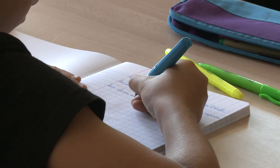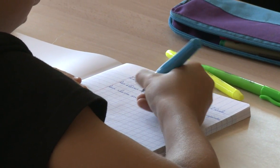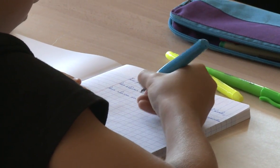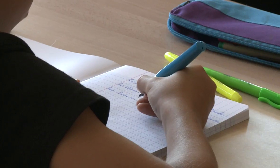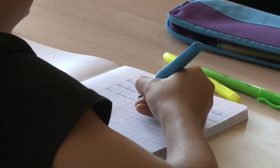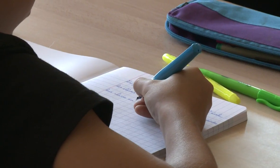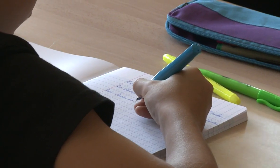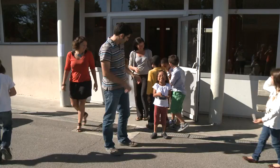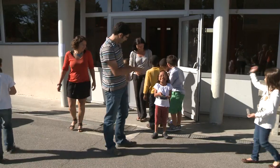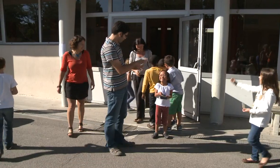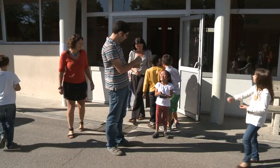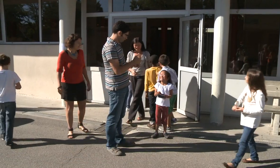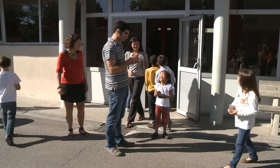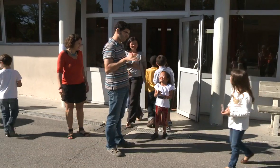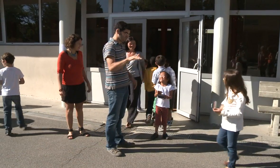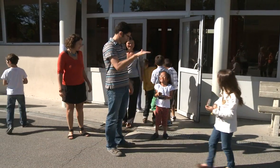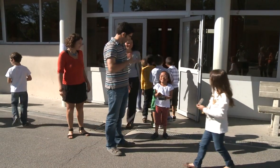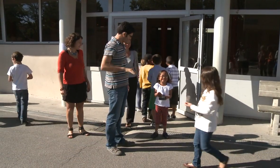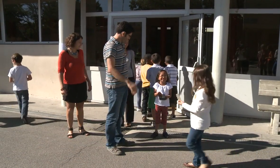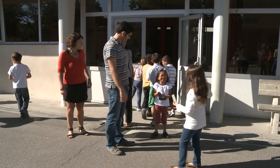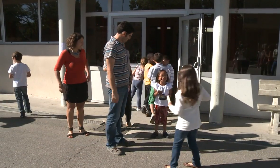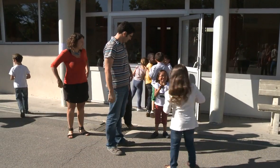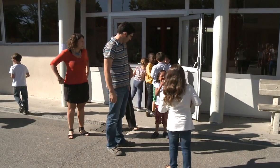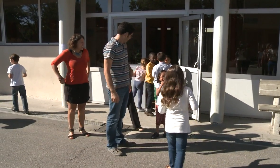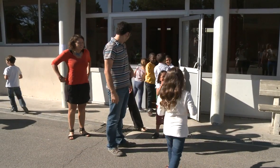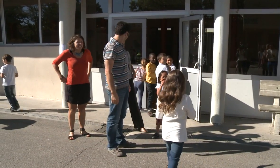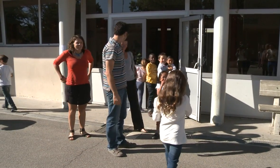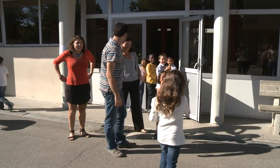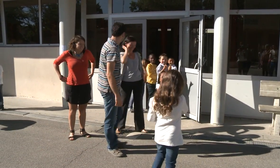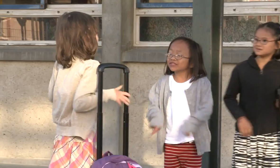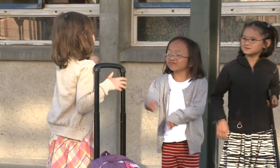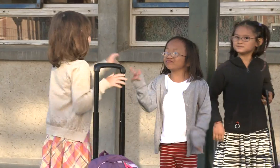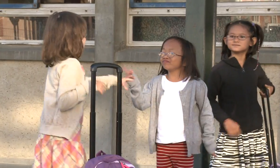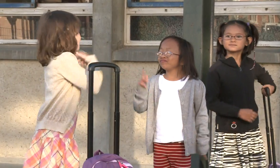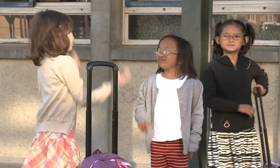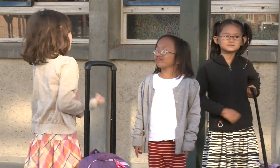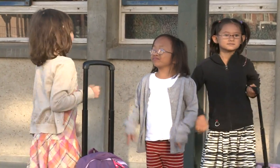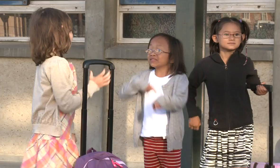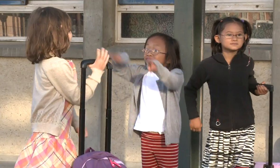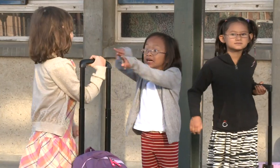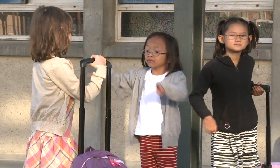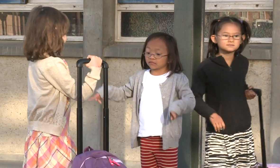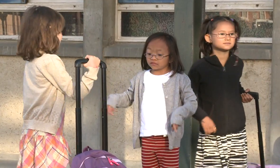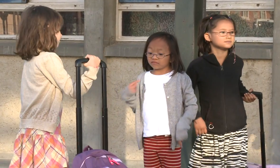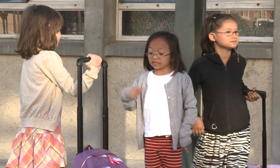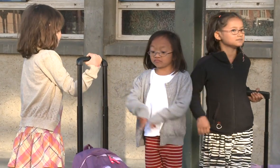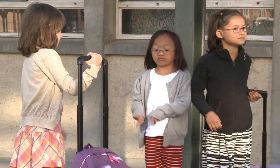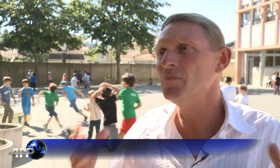il y a 8 ans. Et dans la cour de récré, sourds et entendants apprennent à vivre ensemble. On essaie de partager un maximum